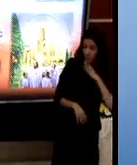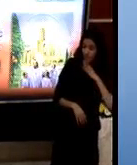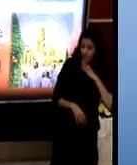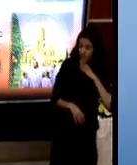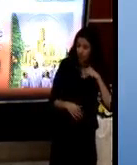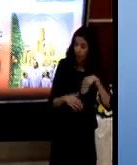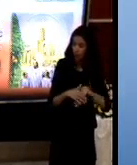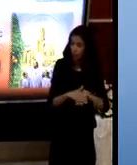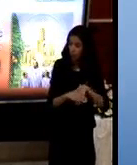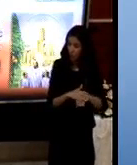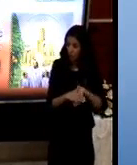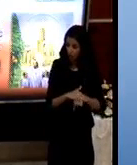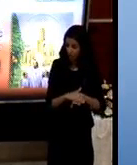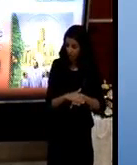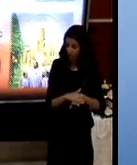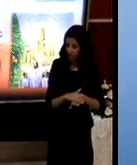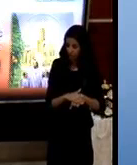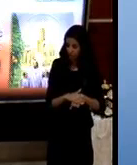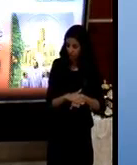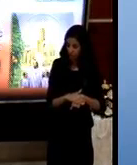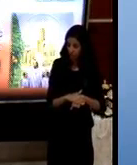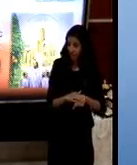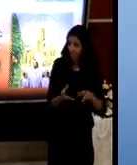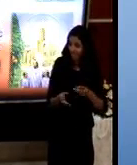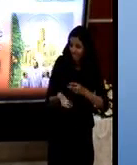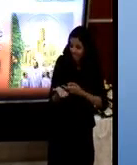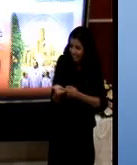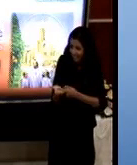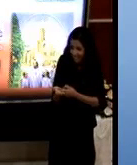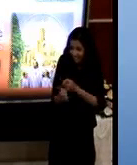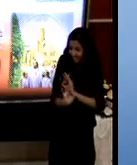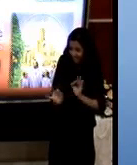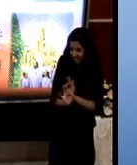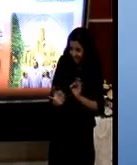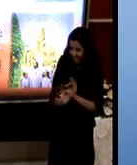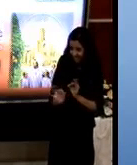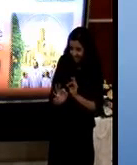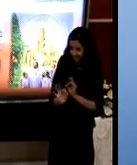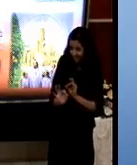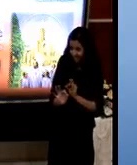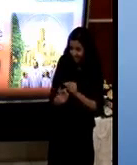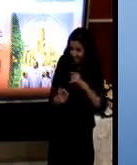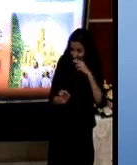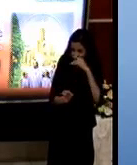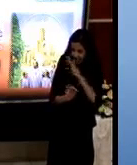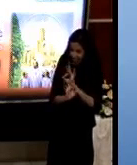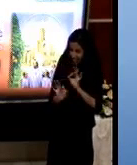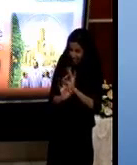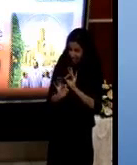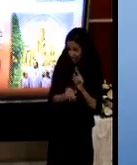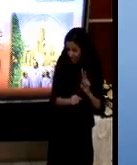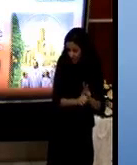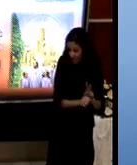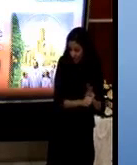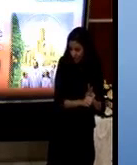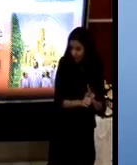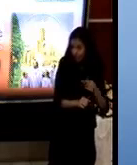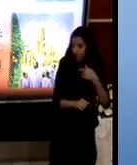lo que Moisés había mandado, y no se agusanó ni hedió. Y dijo